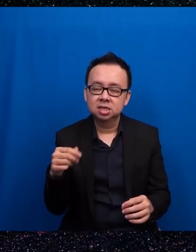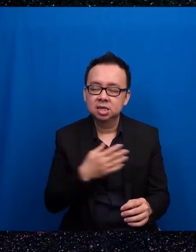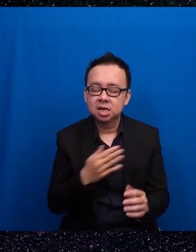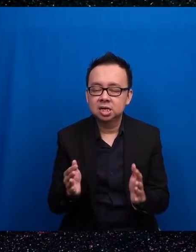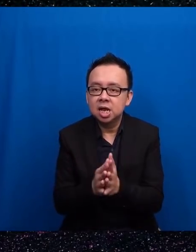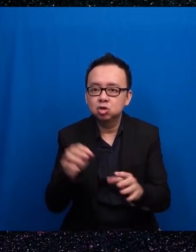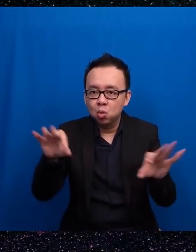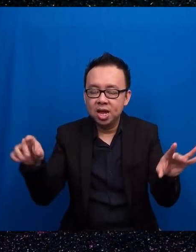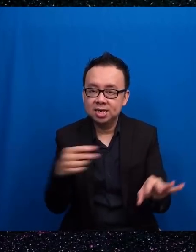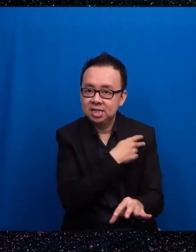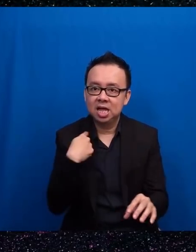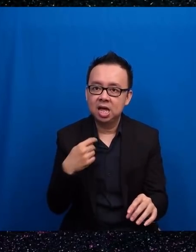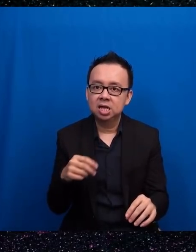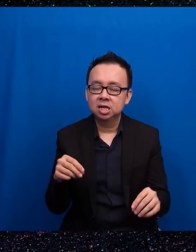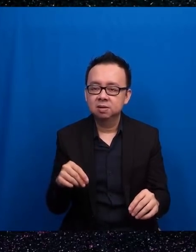kemudian.